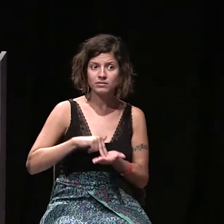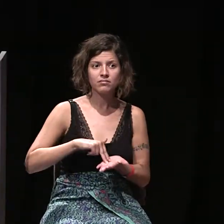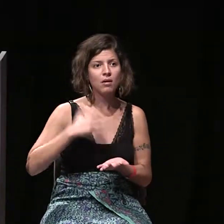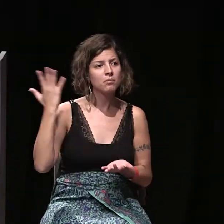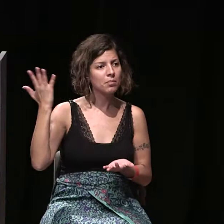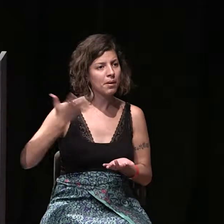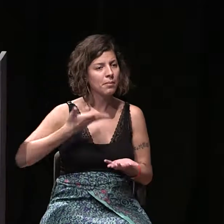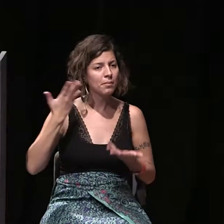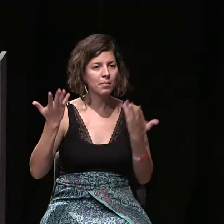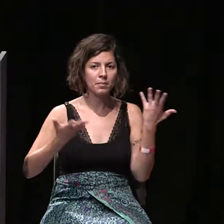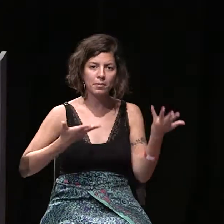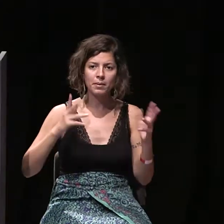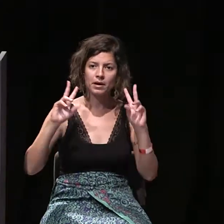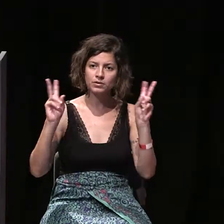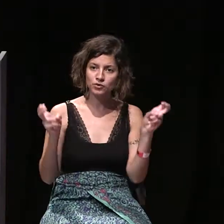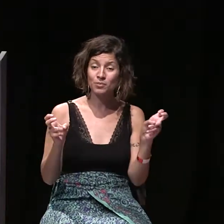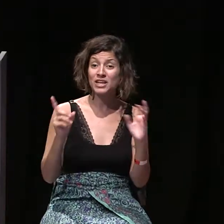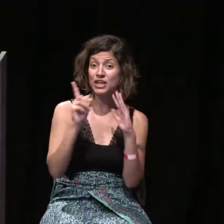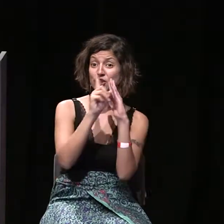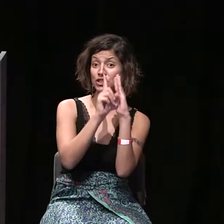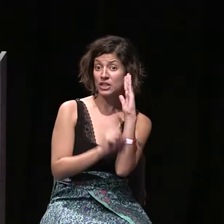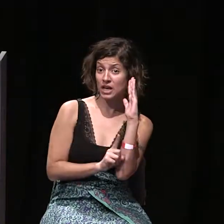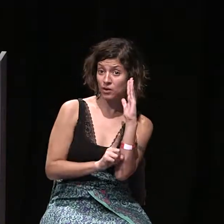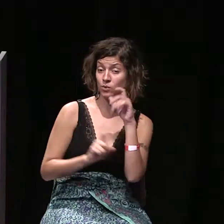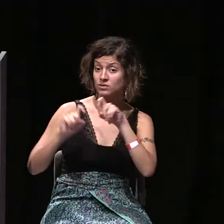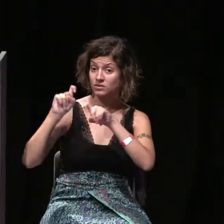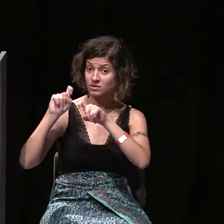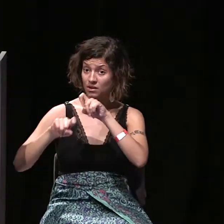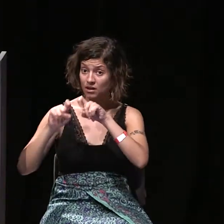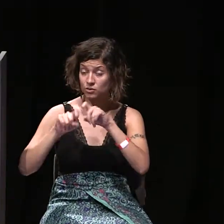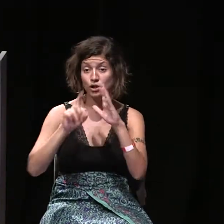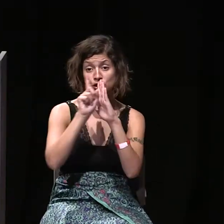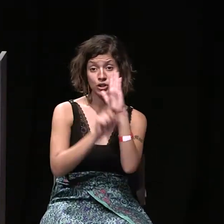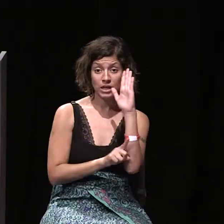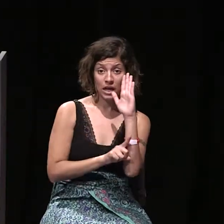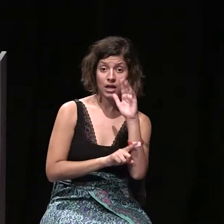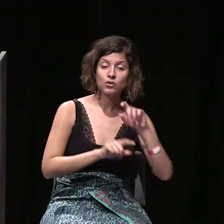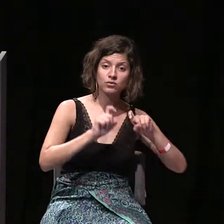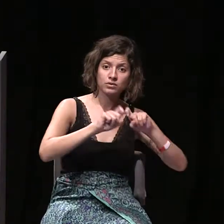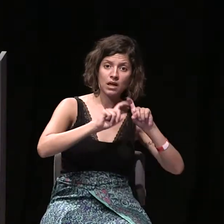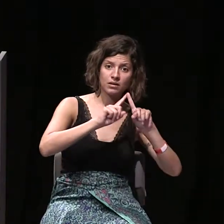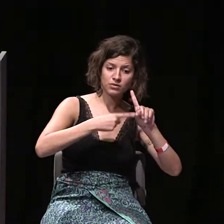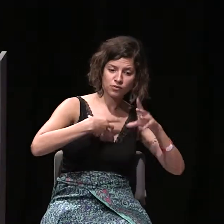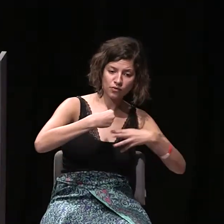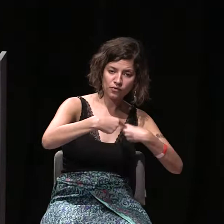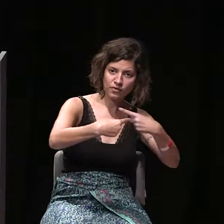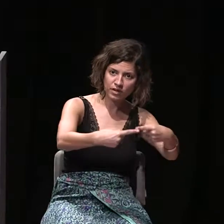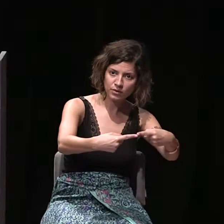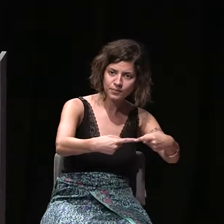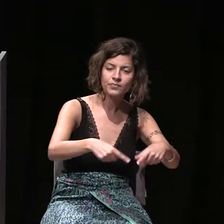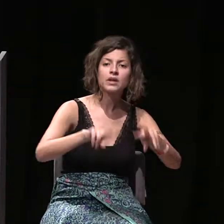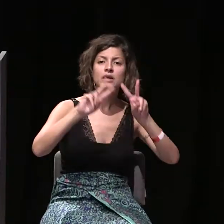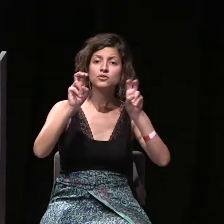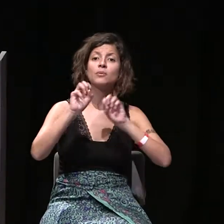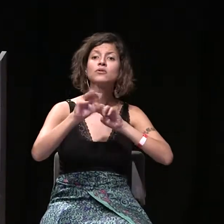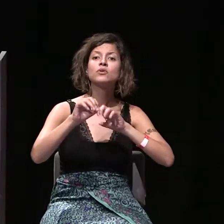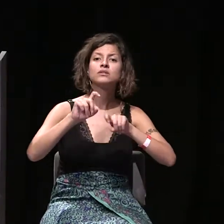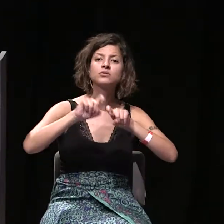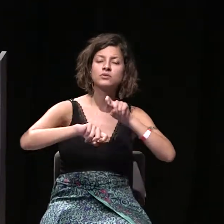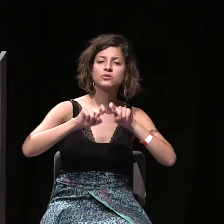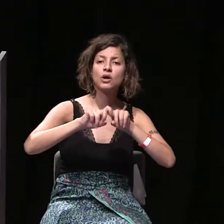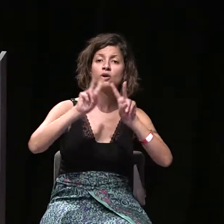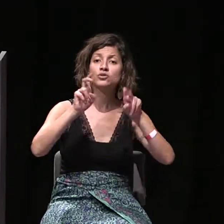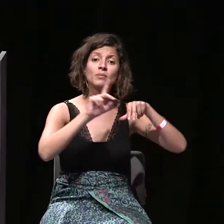falar dos direitos sexuais, os direitos reprodutivos, para a gente falar da educação sexual, para a gente falar de